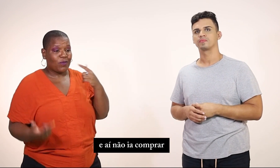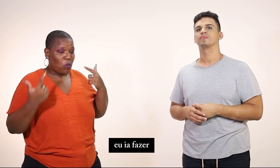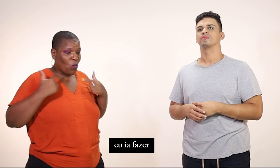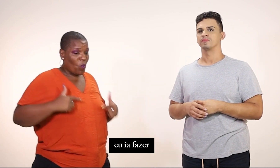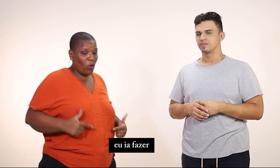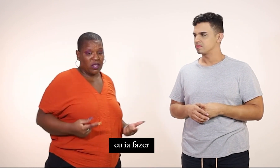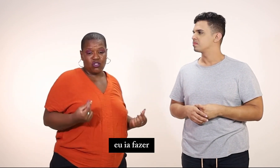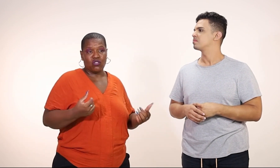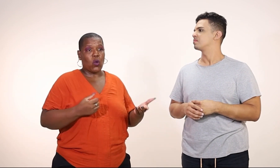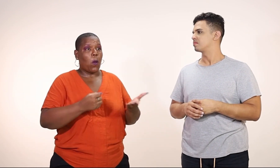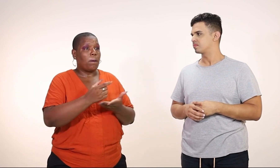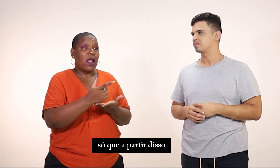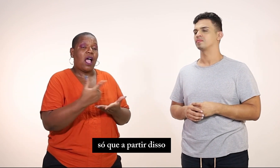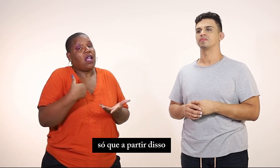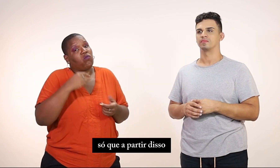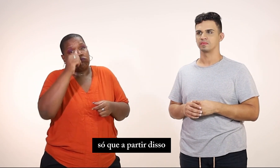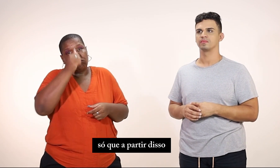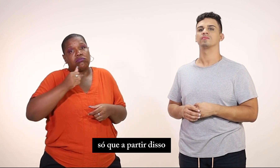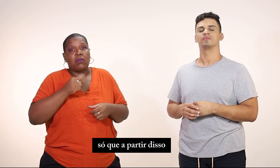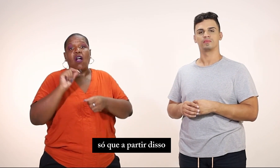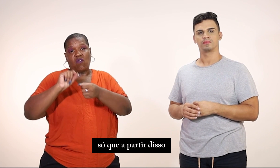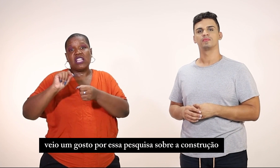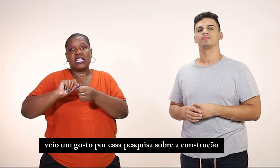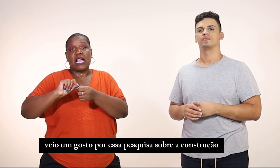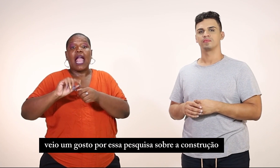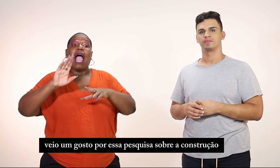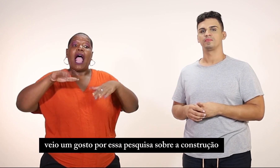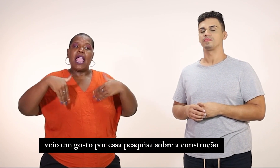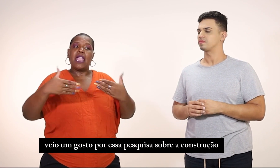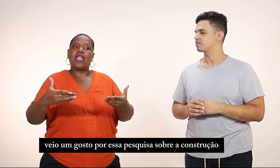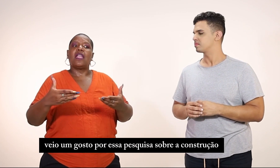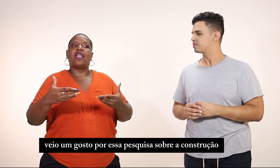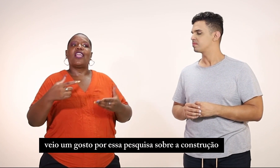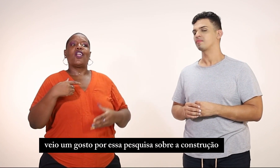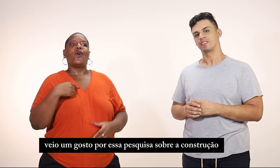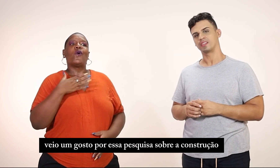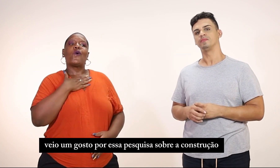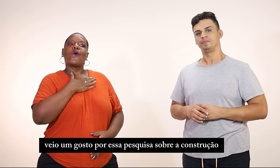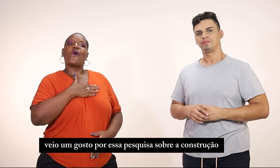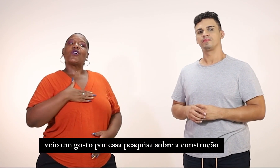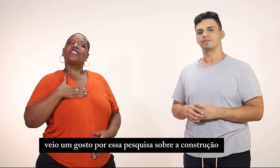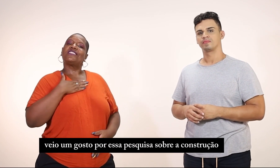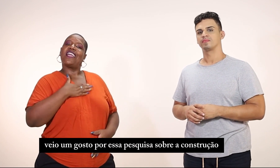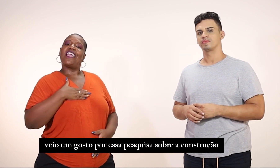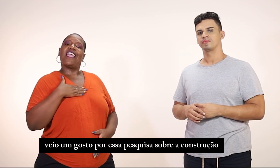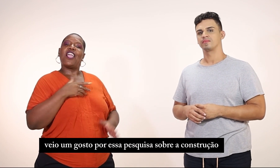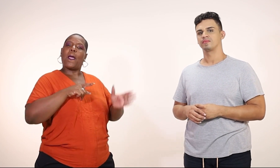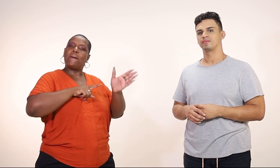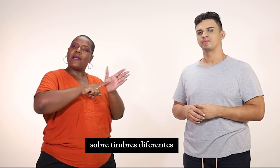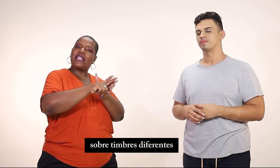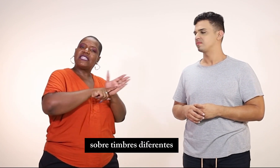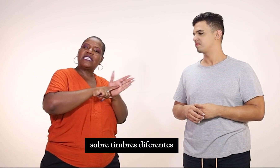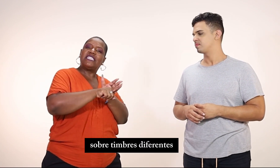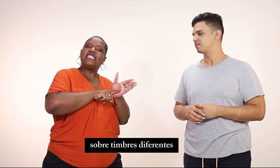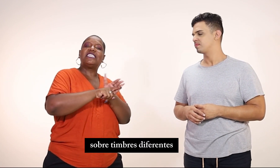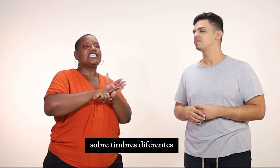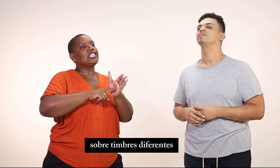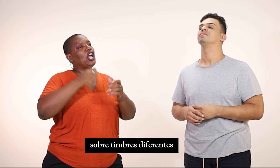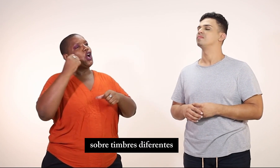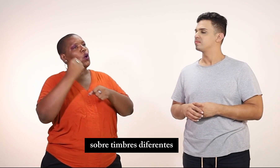ia fazer. Só que a partir disso veio um gosto por essa pesquisa sobre a construção, sobre timbres